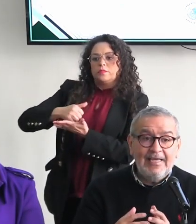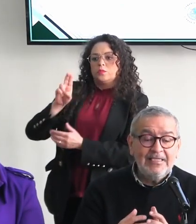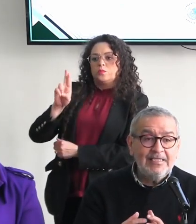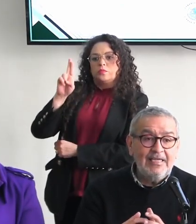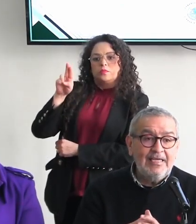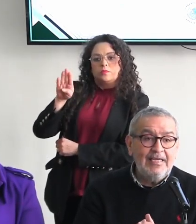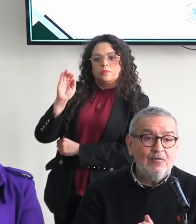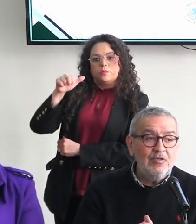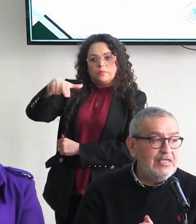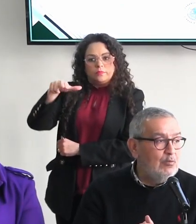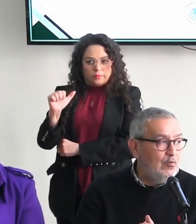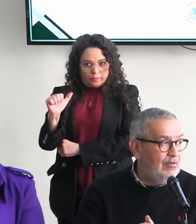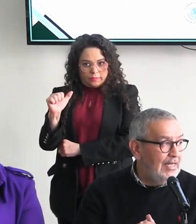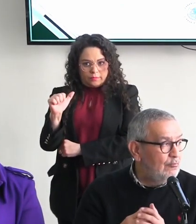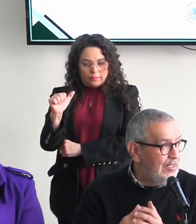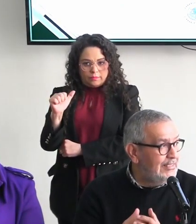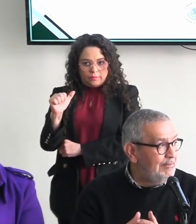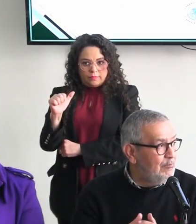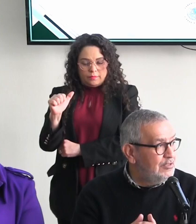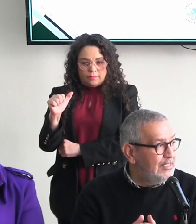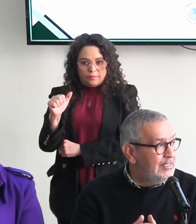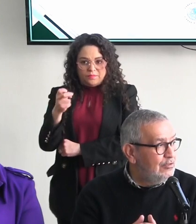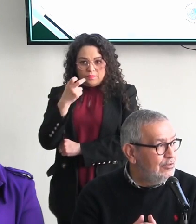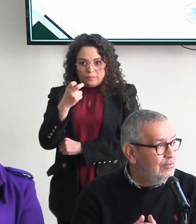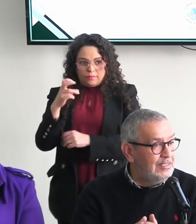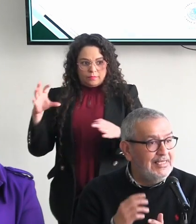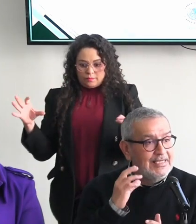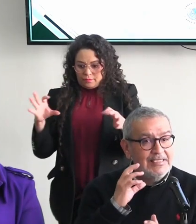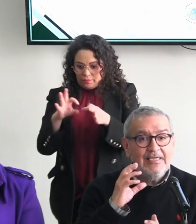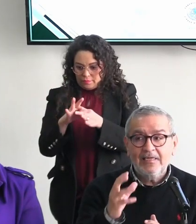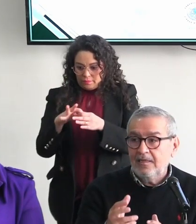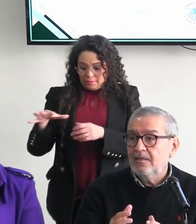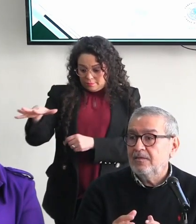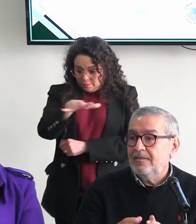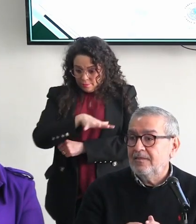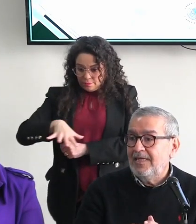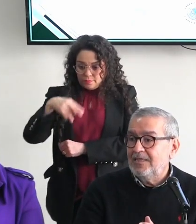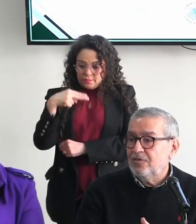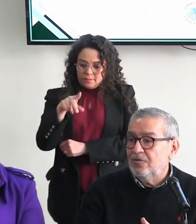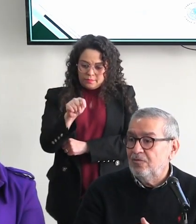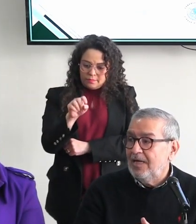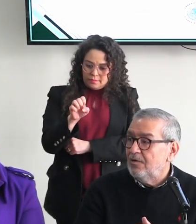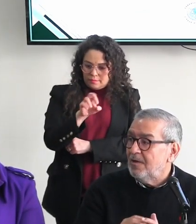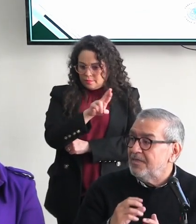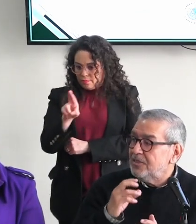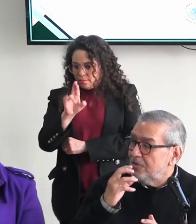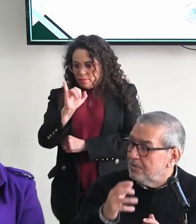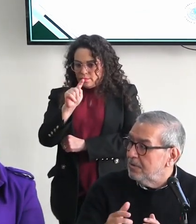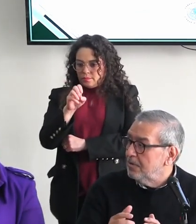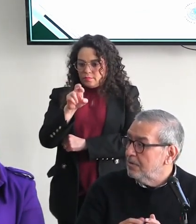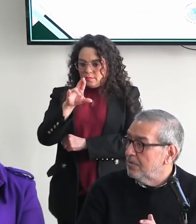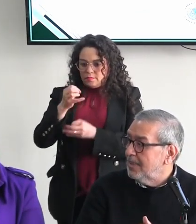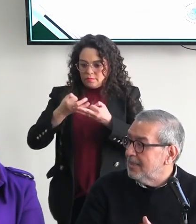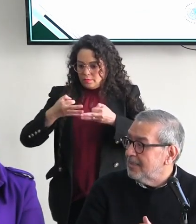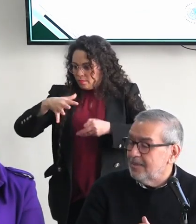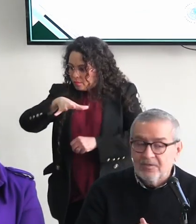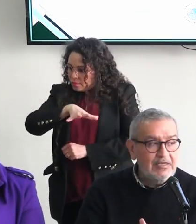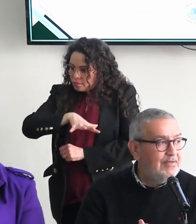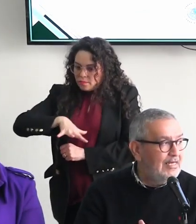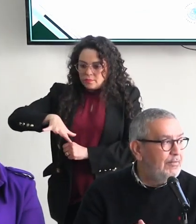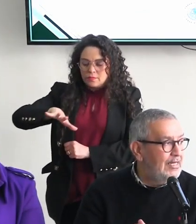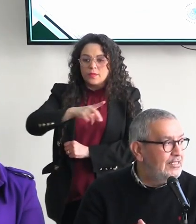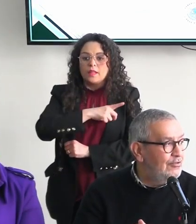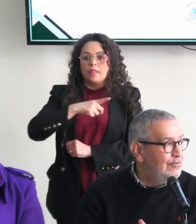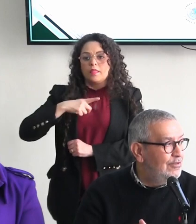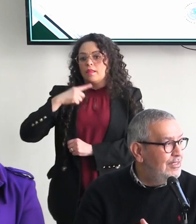y este continuo al cual llamamos territorio tiene que ser de hecho una nueva visión con la que tenemos